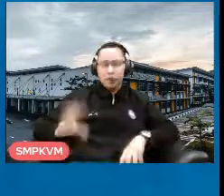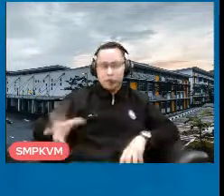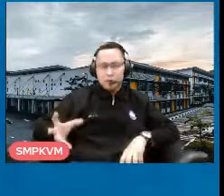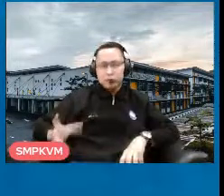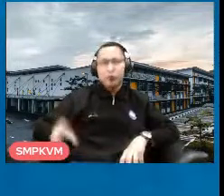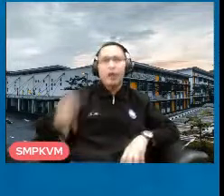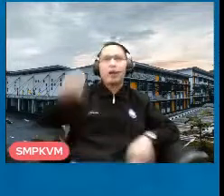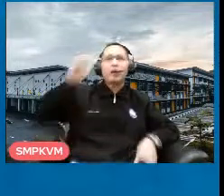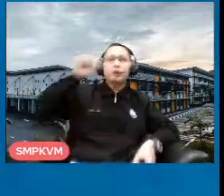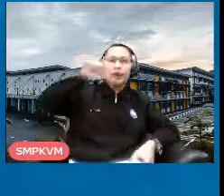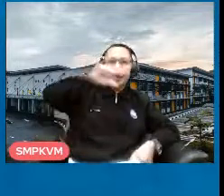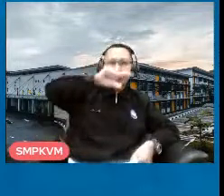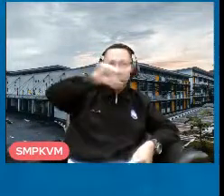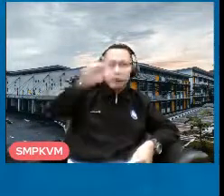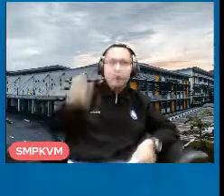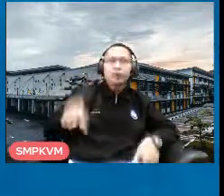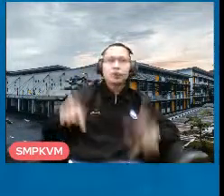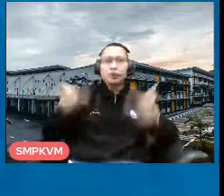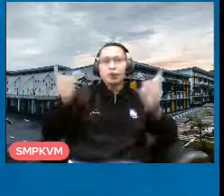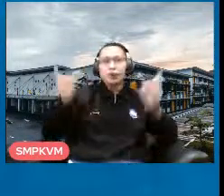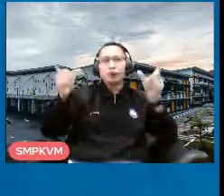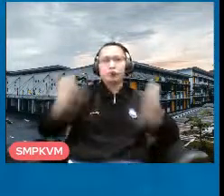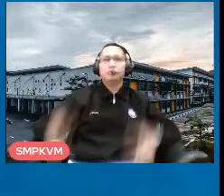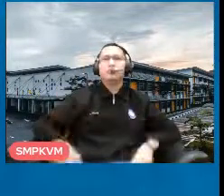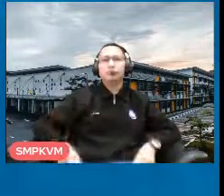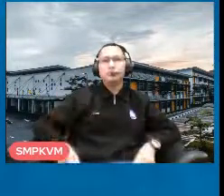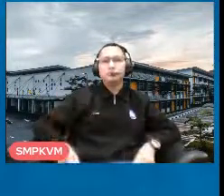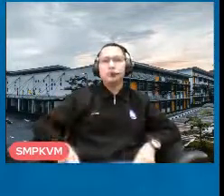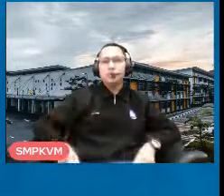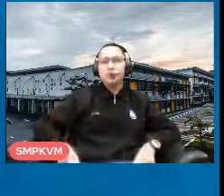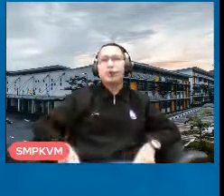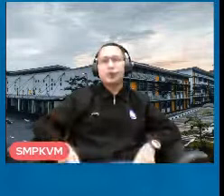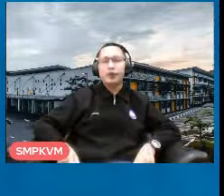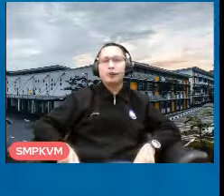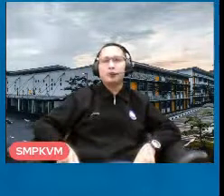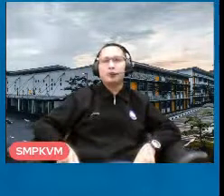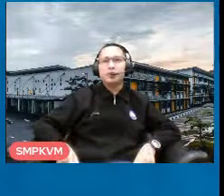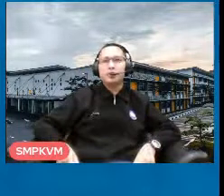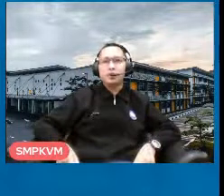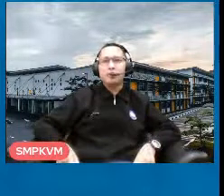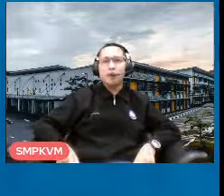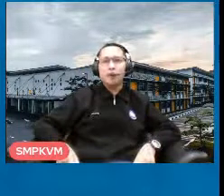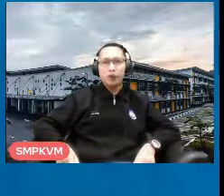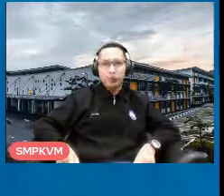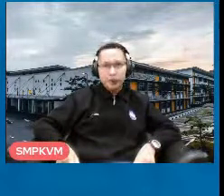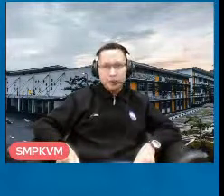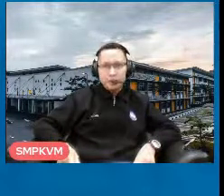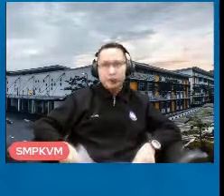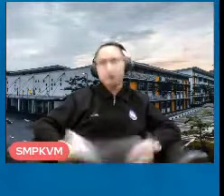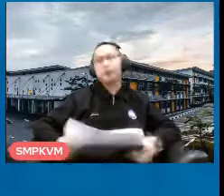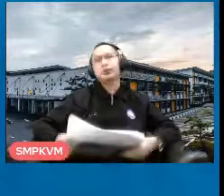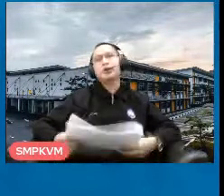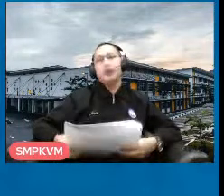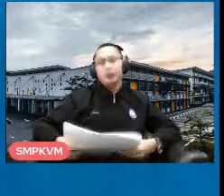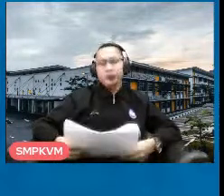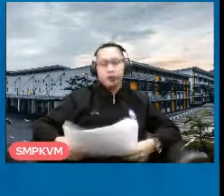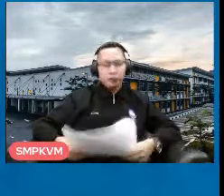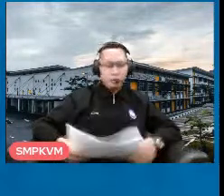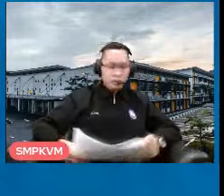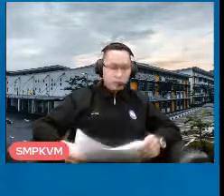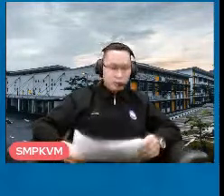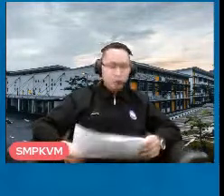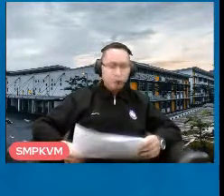kamu tinggal kok kamu tuh akan direkrut ke oleh semua guru secara online ambek Agus lensa jarak tahu